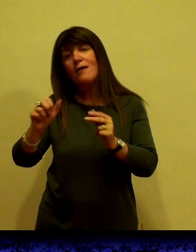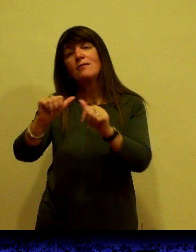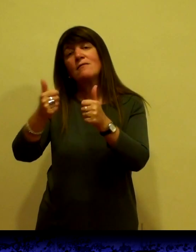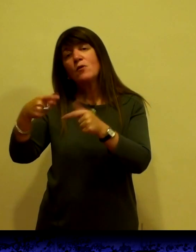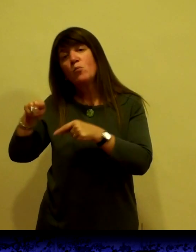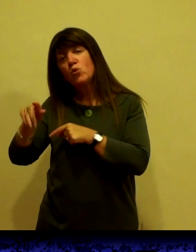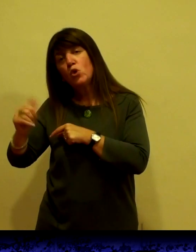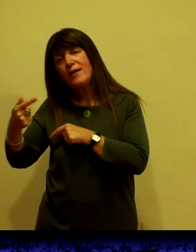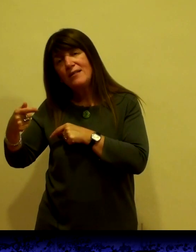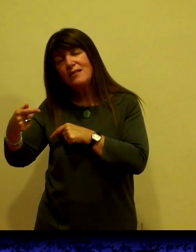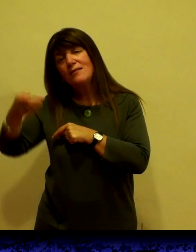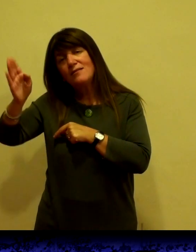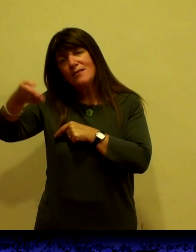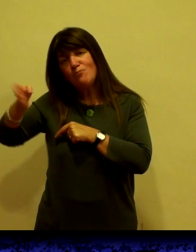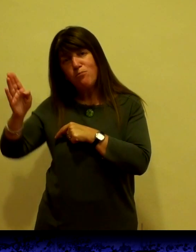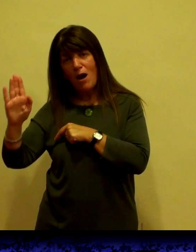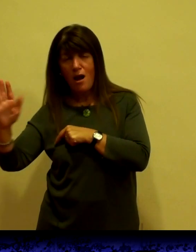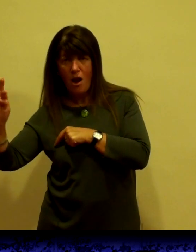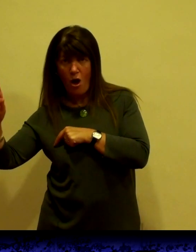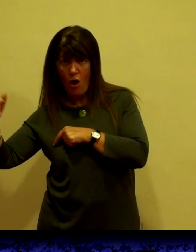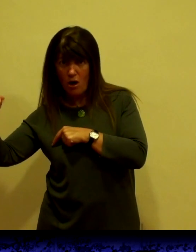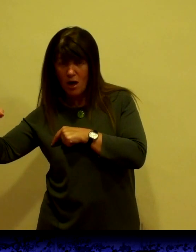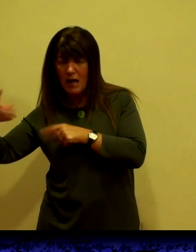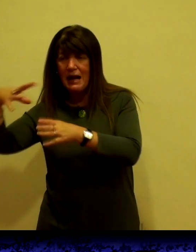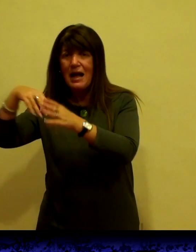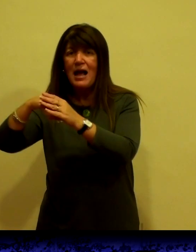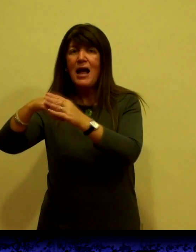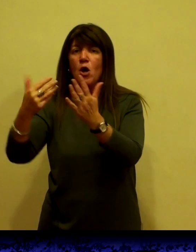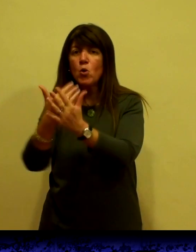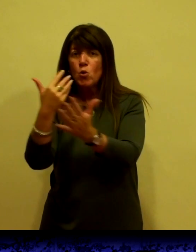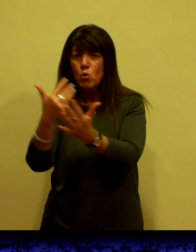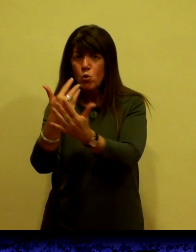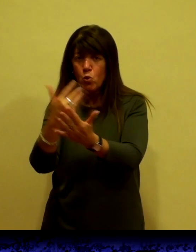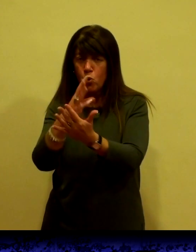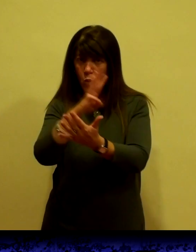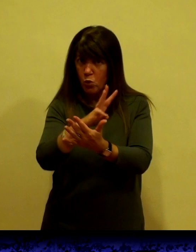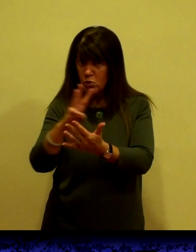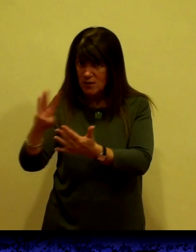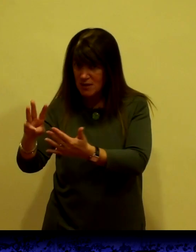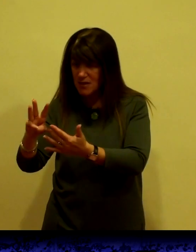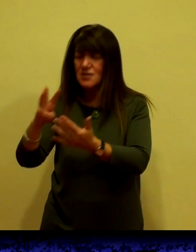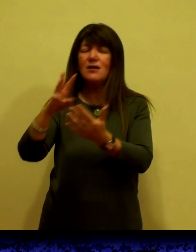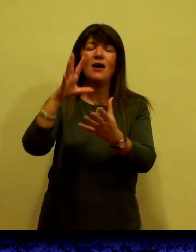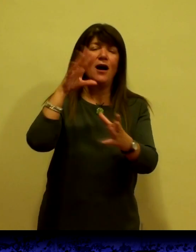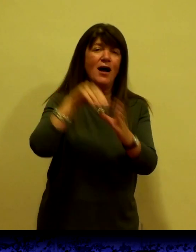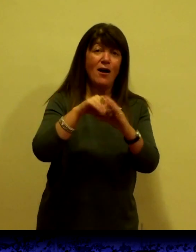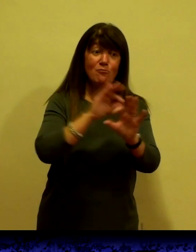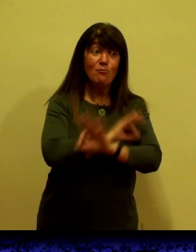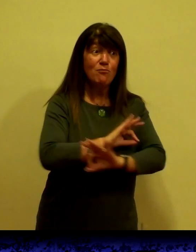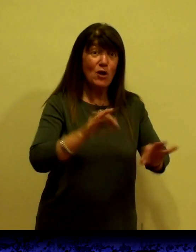www.artedifferenza.it/blog, nella sezione news è presente tutta la documentazione. Preparatissima. Sì, sì, sì.